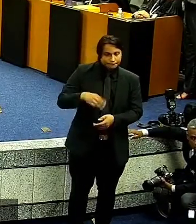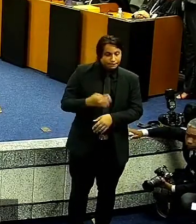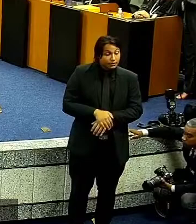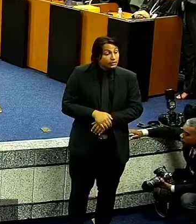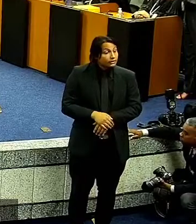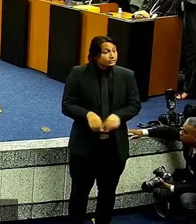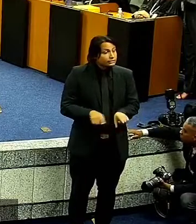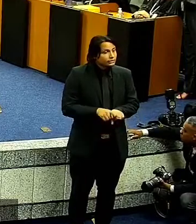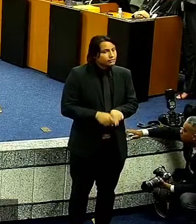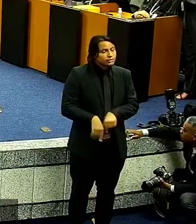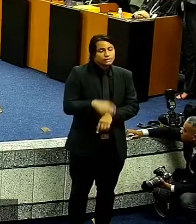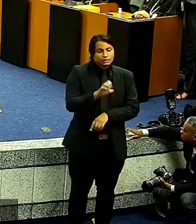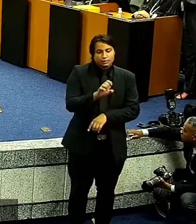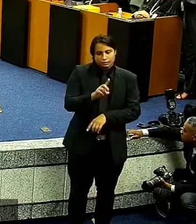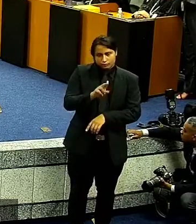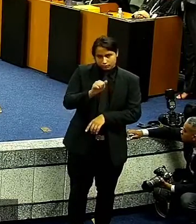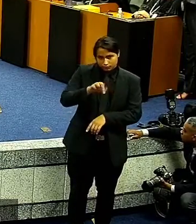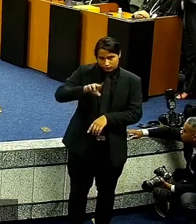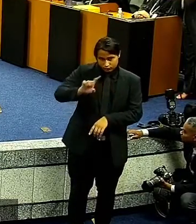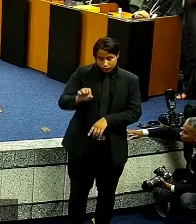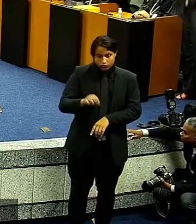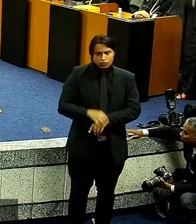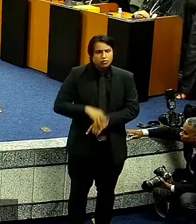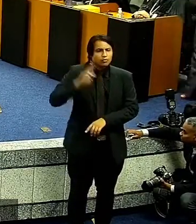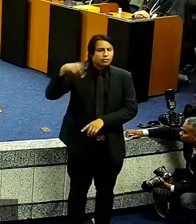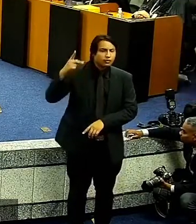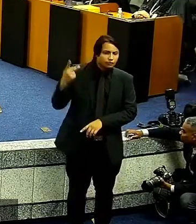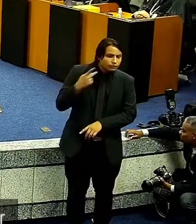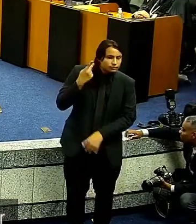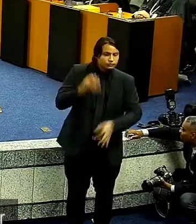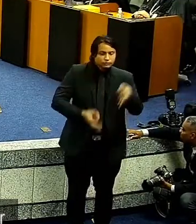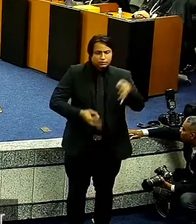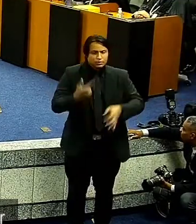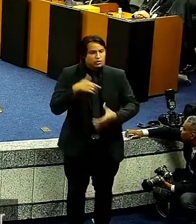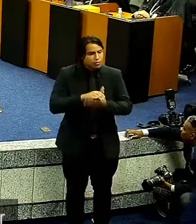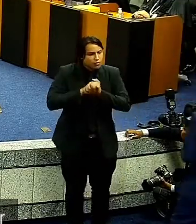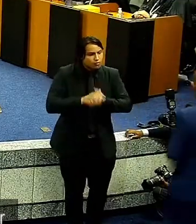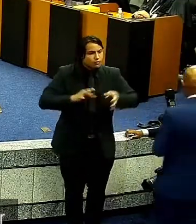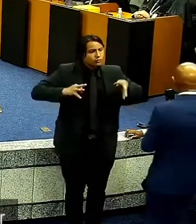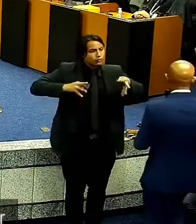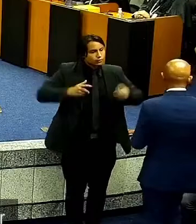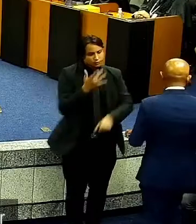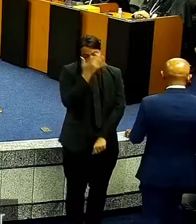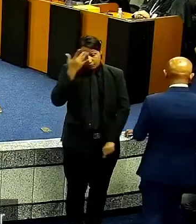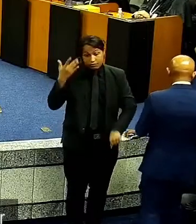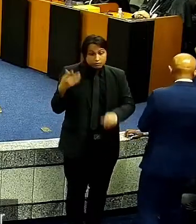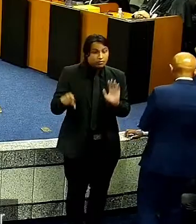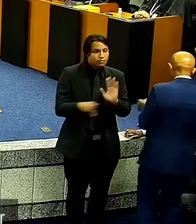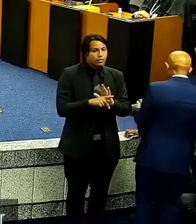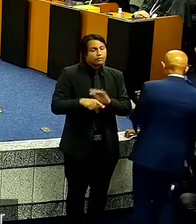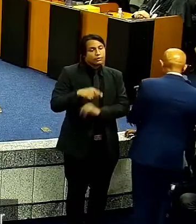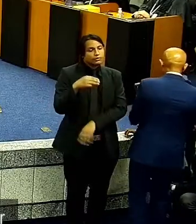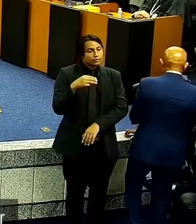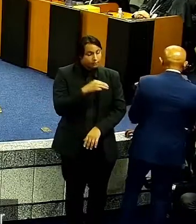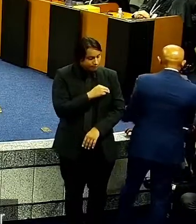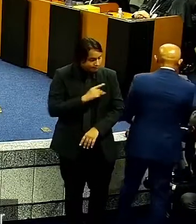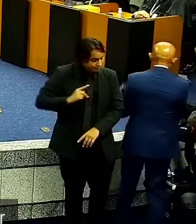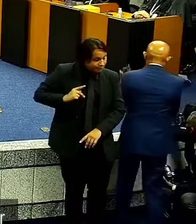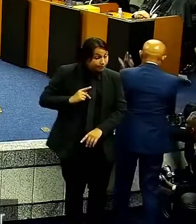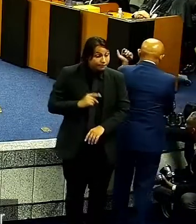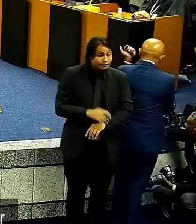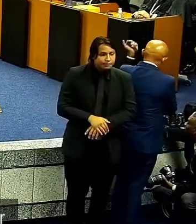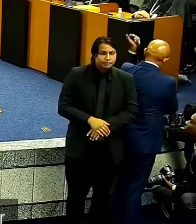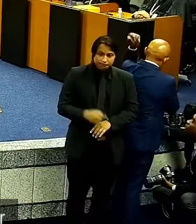Procurador Geral de Justiça n da do quem Saúdo todos os integrantes do Ministério Público público nessa